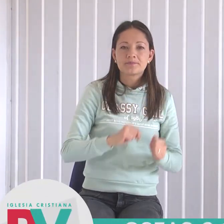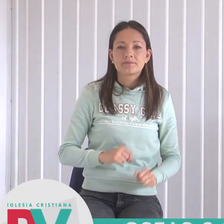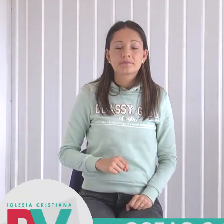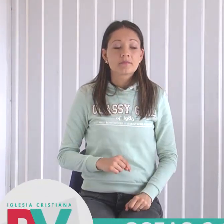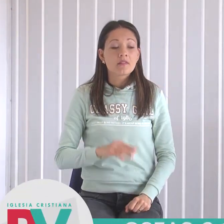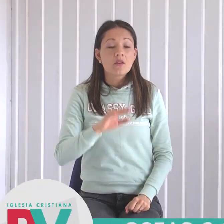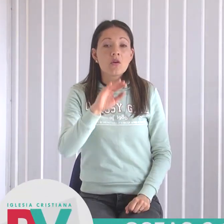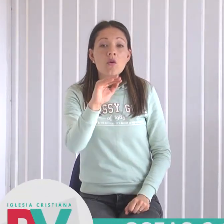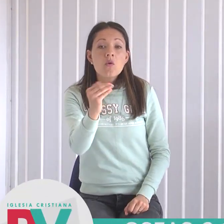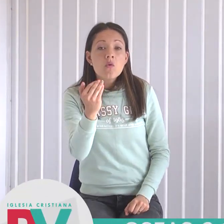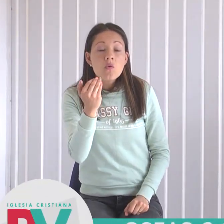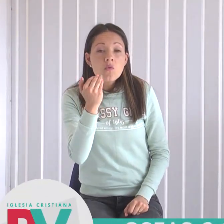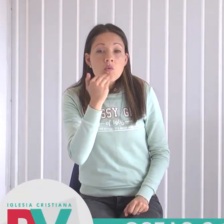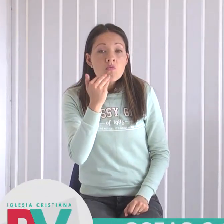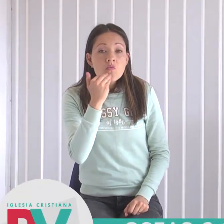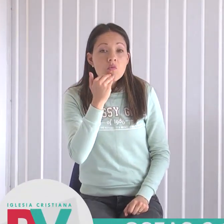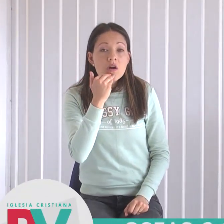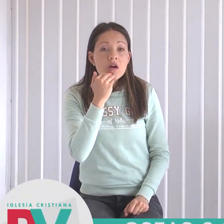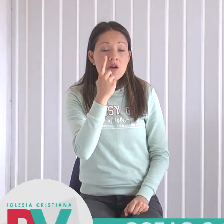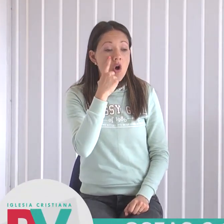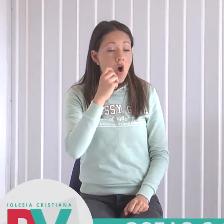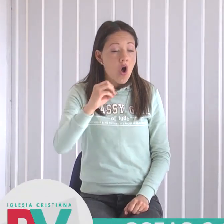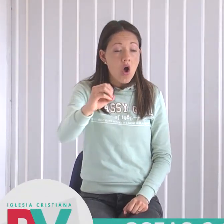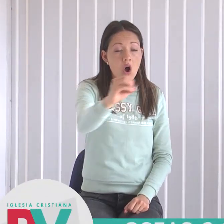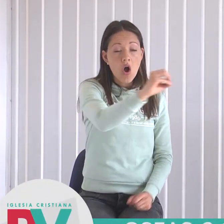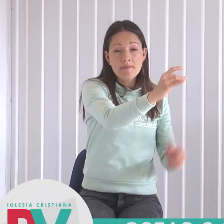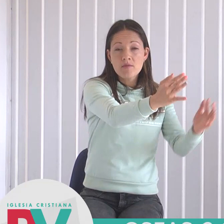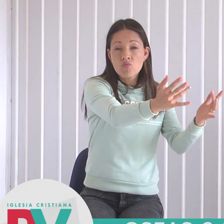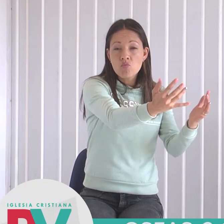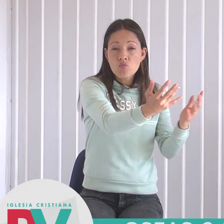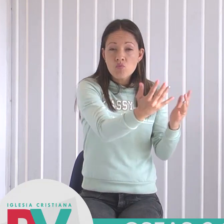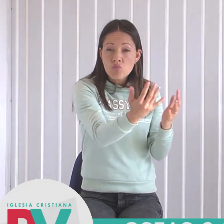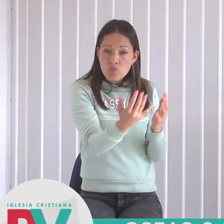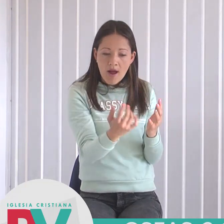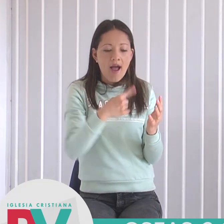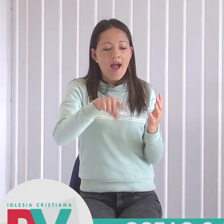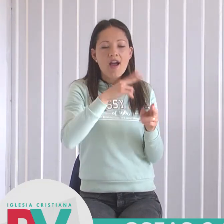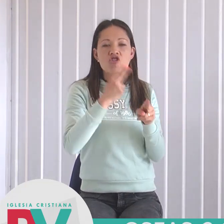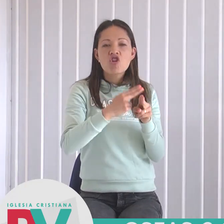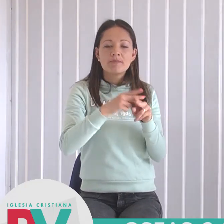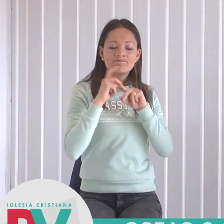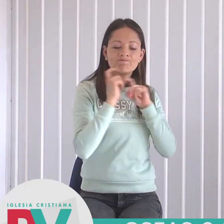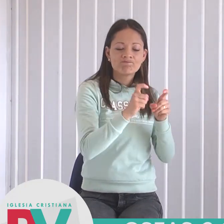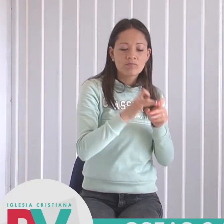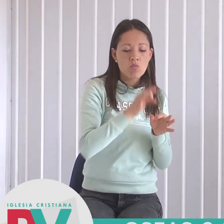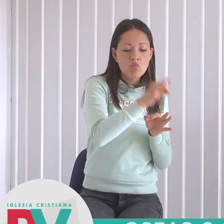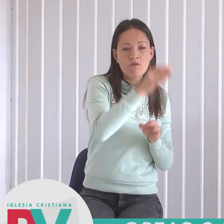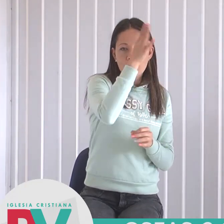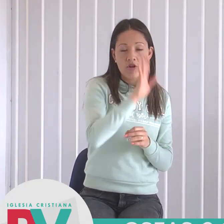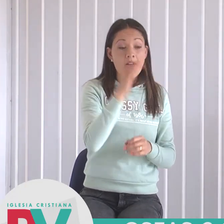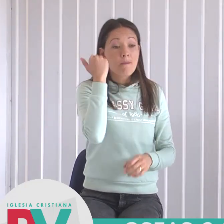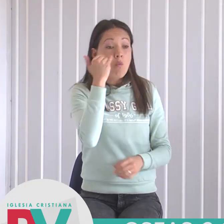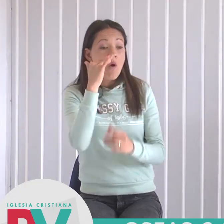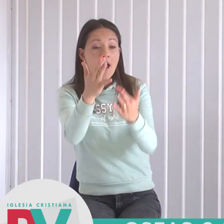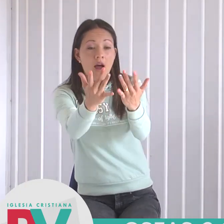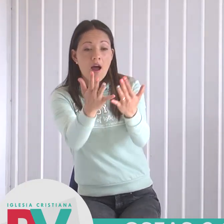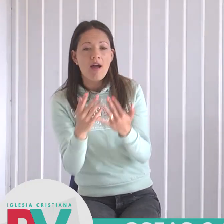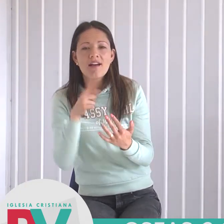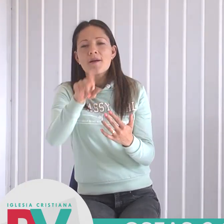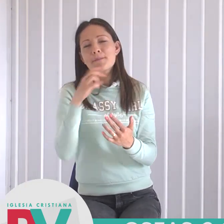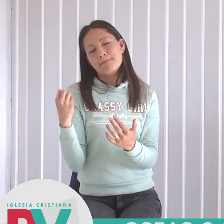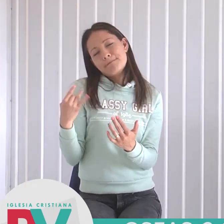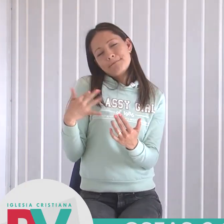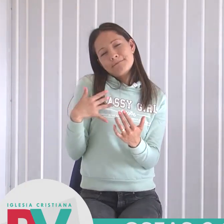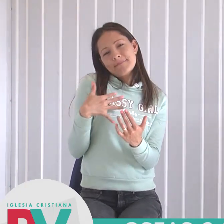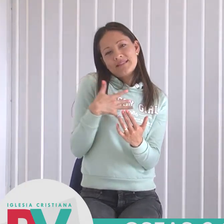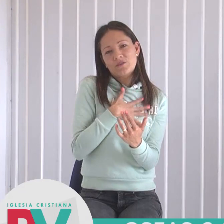hombres serán llamados pueblo de Dios, y las mujeres serán llamadas compadecidas. Es decir,